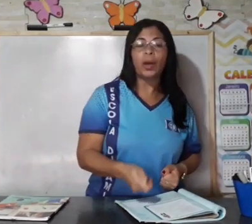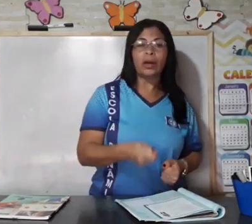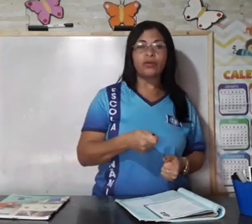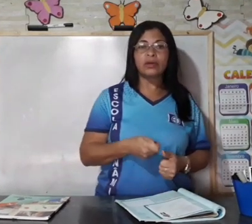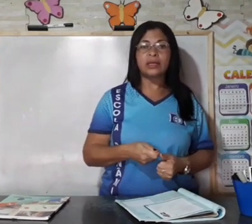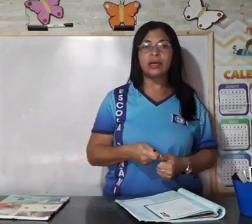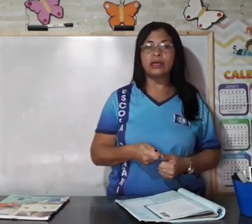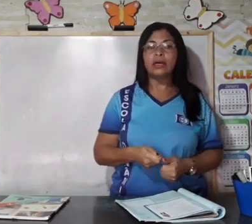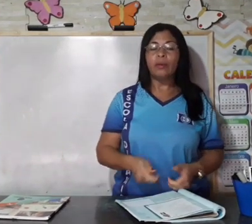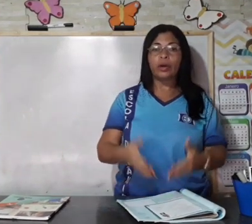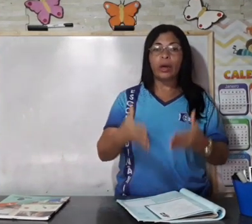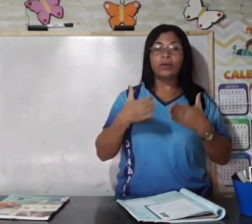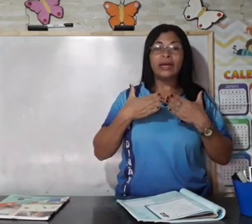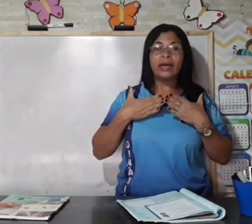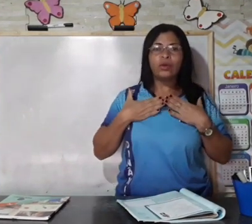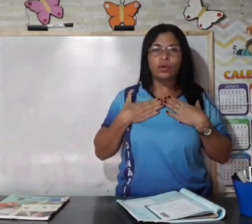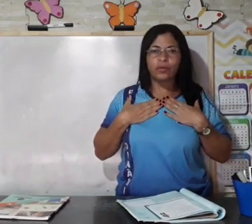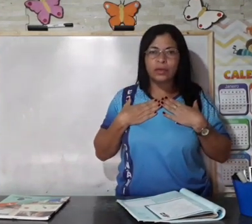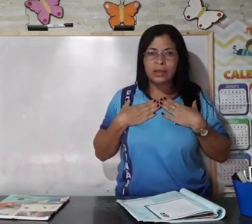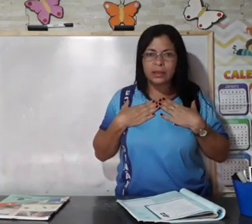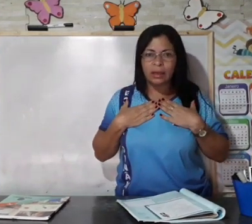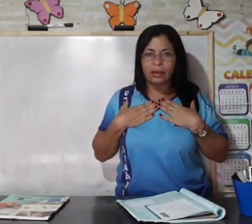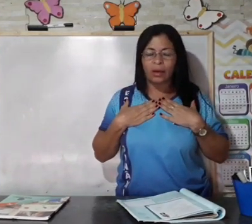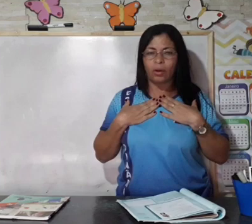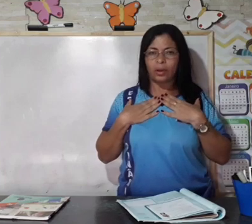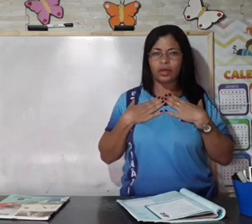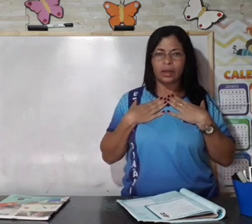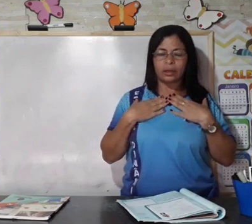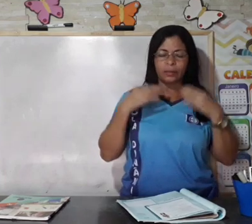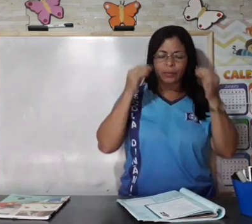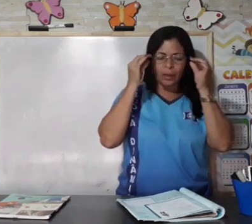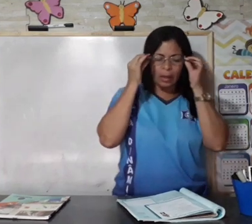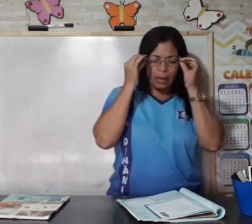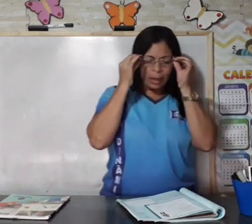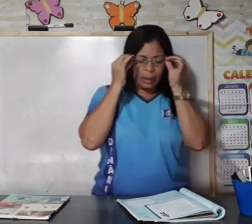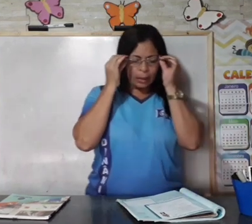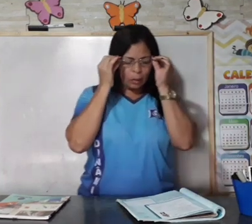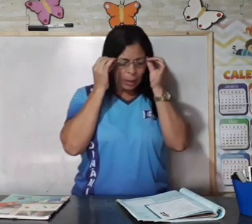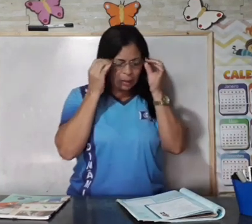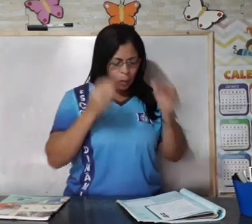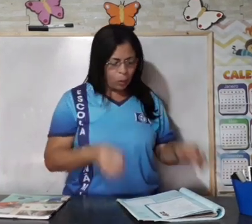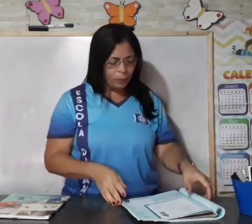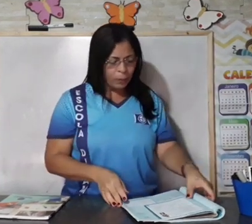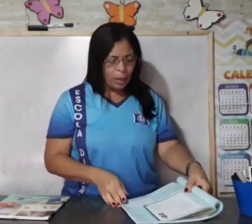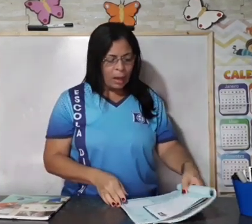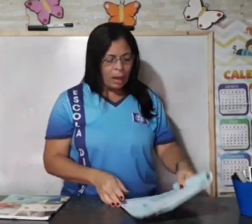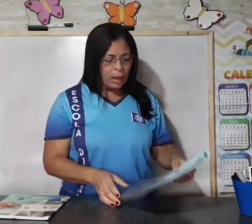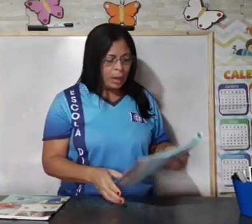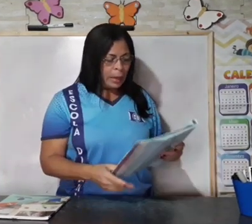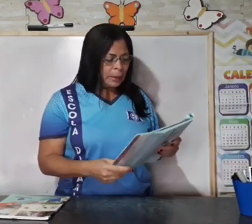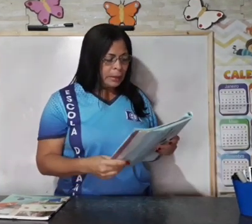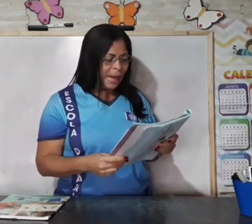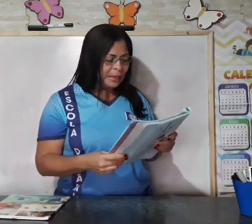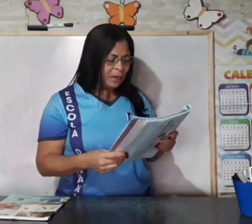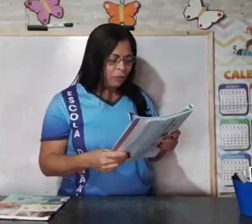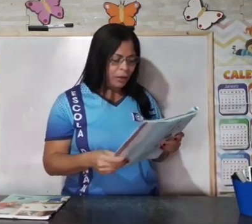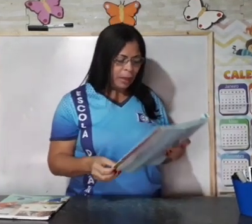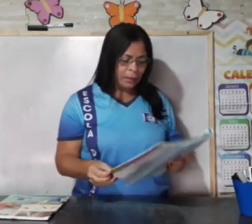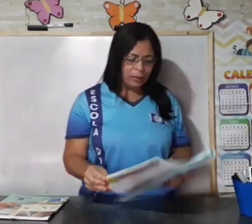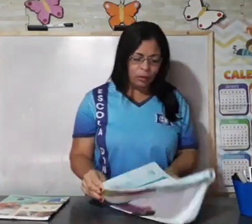explorar vocês, porque é um direito que vocês têm, ok, gente? Então, olha só. Na tarefinha aí de